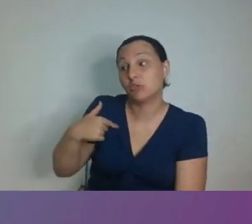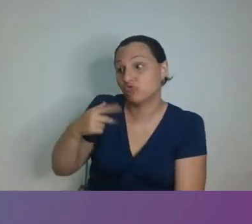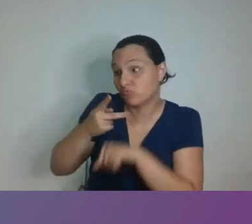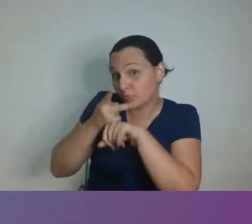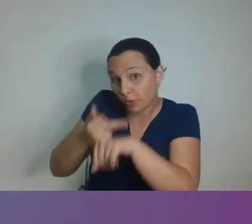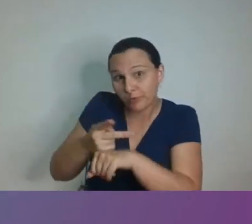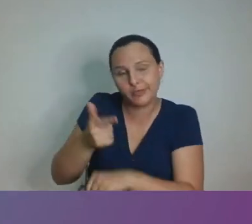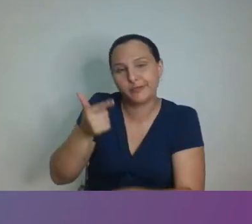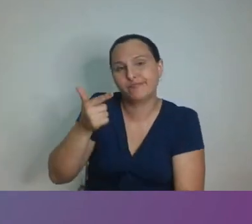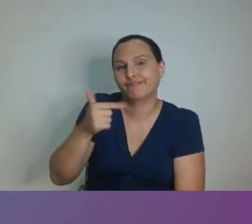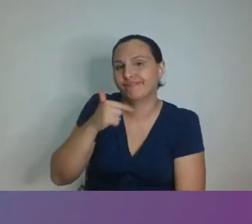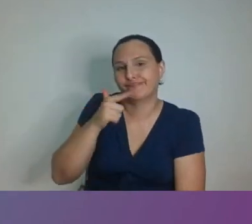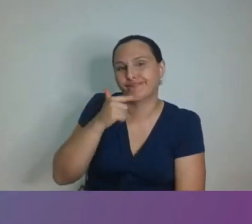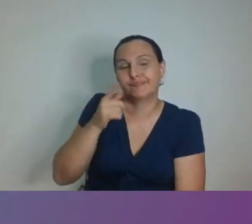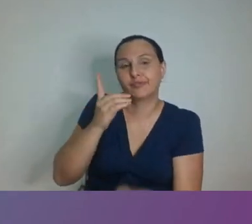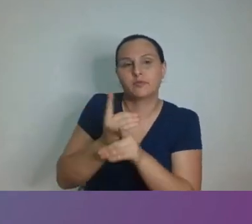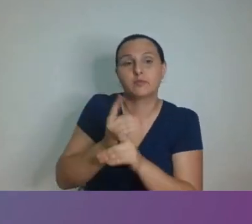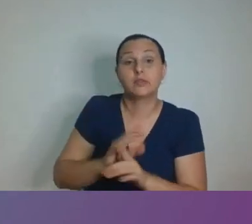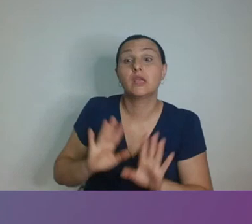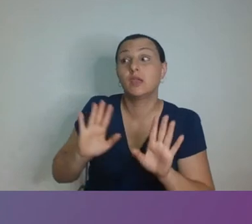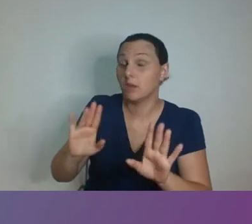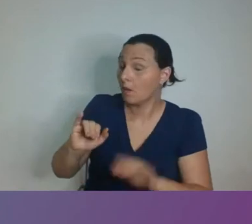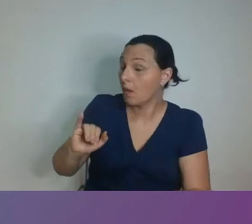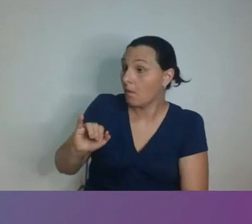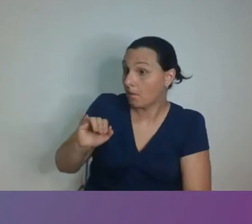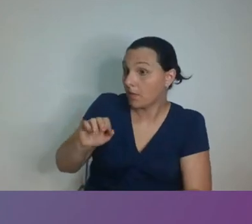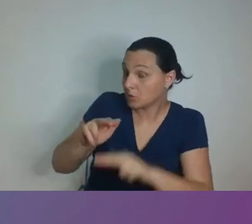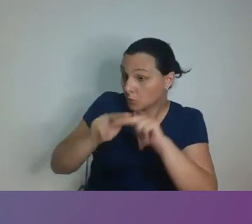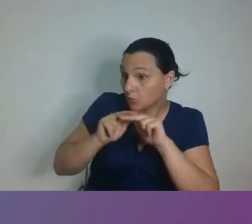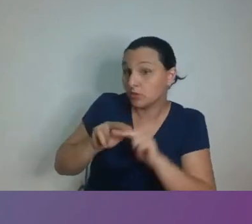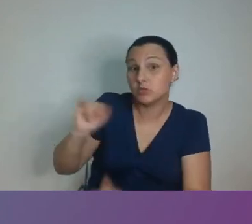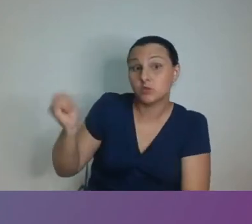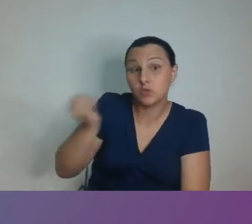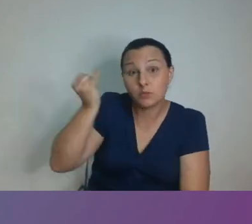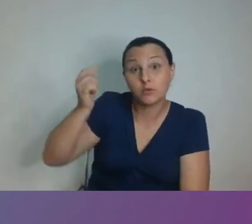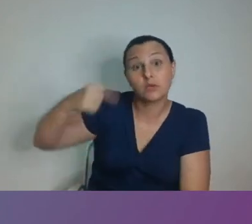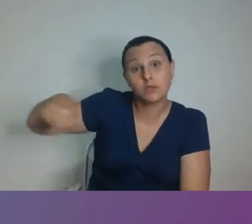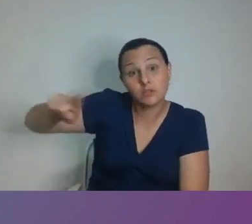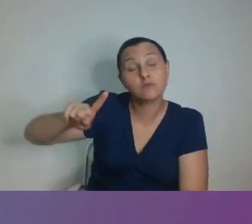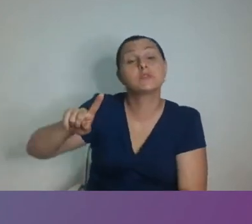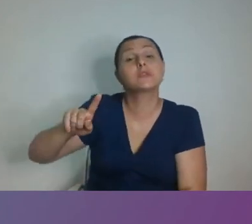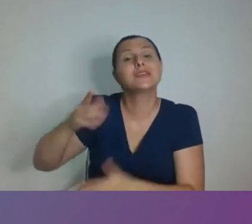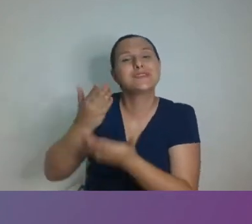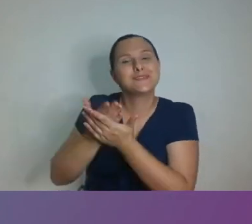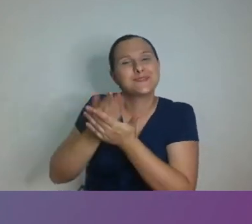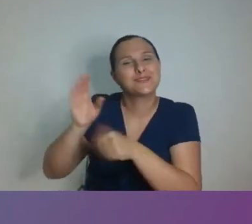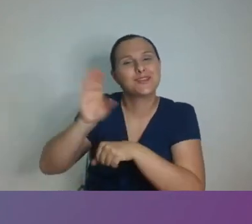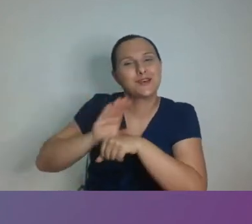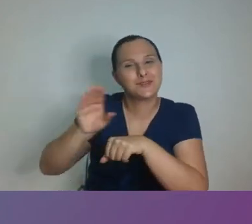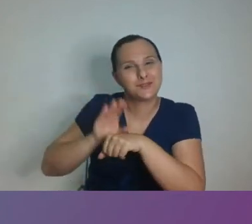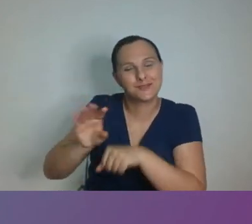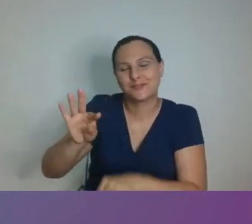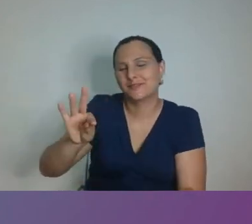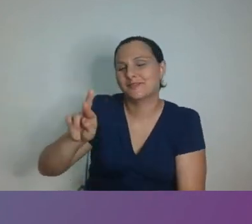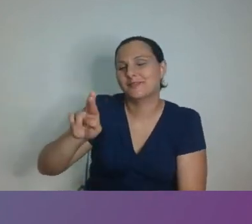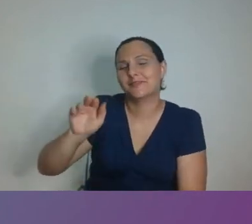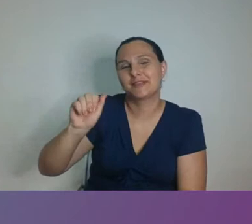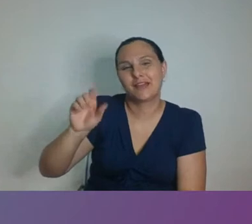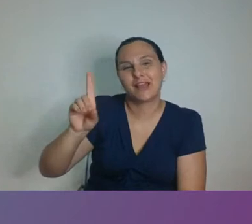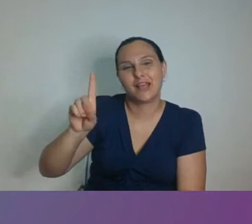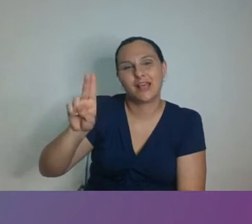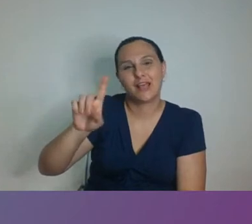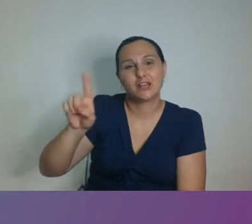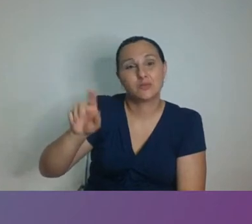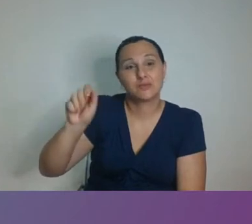Traduz Aí, eles têm acesso a esses materiais. Então, esses materiais, eles são todos disponibilizados para os alunos. Tá bom? Tem alguém do